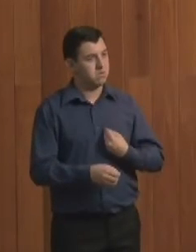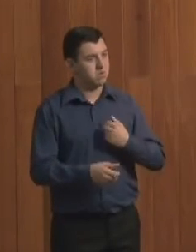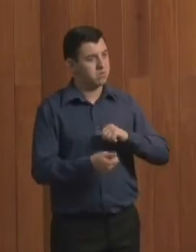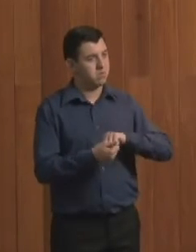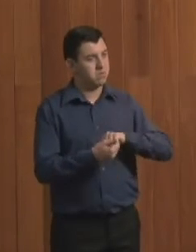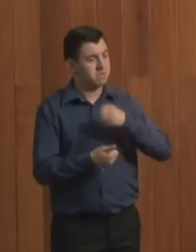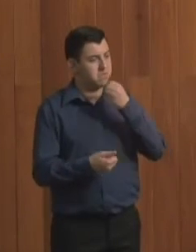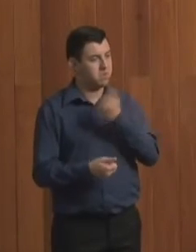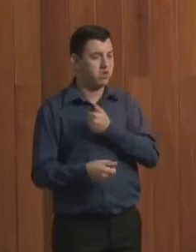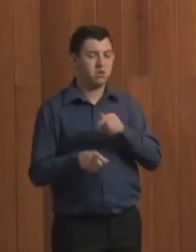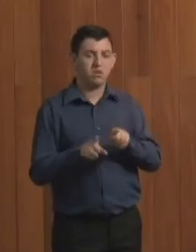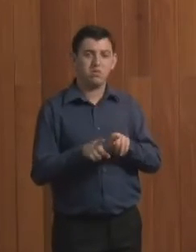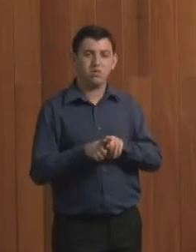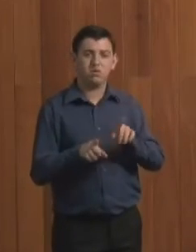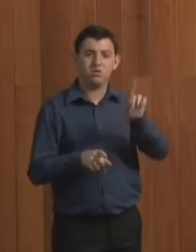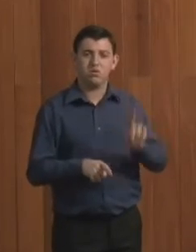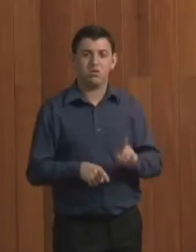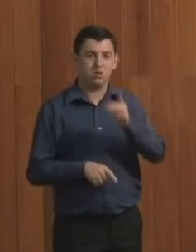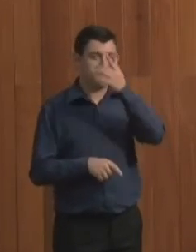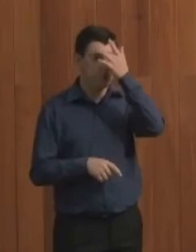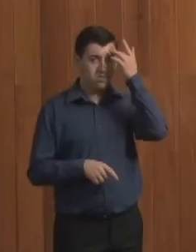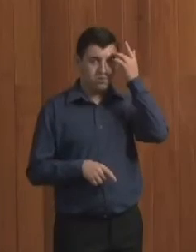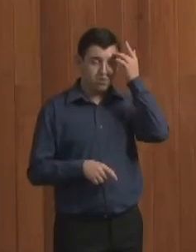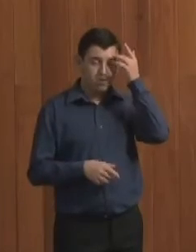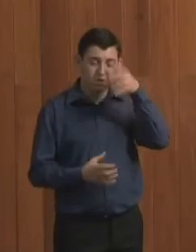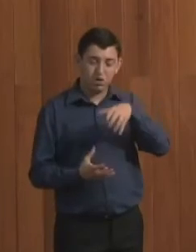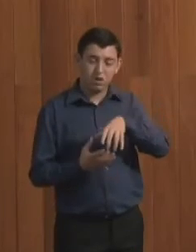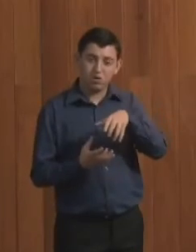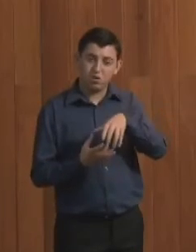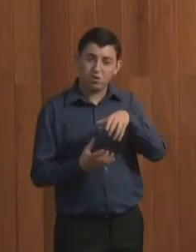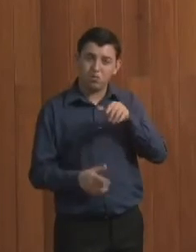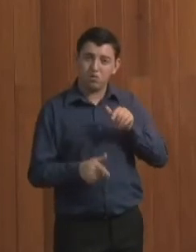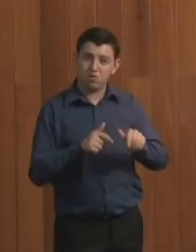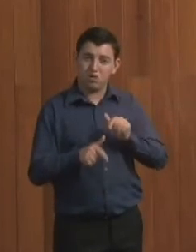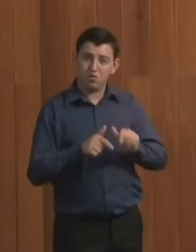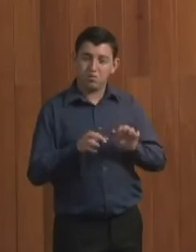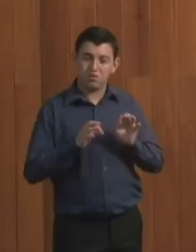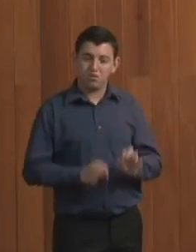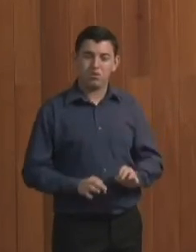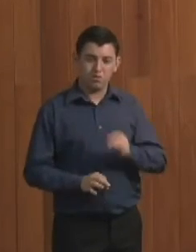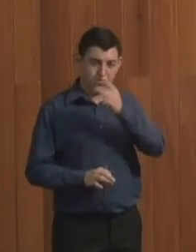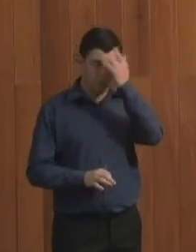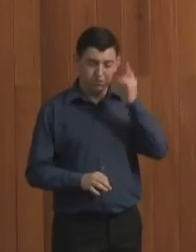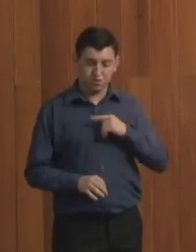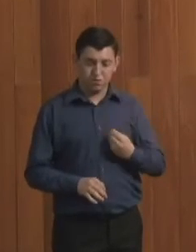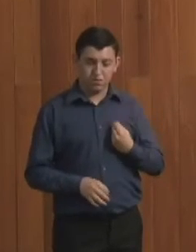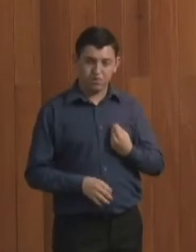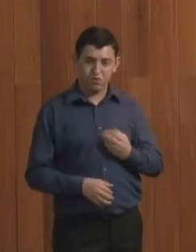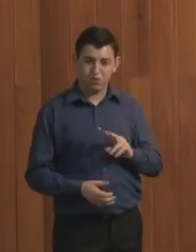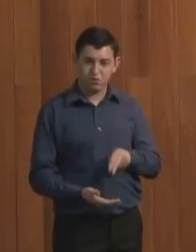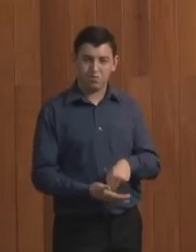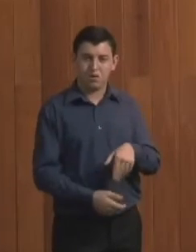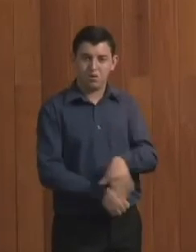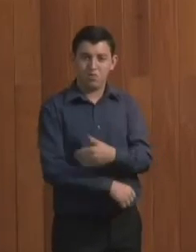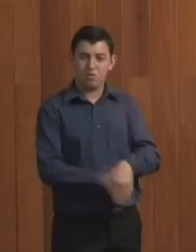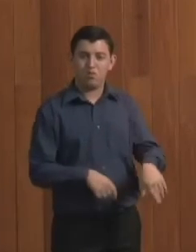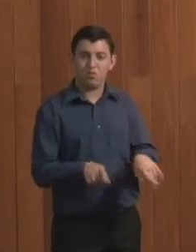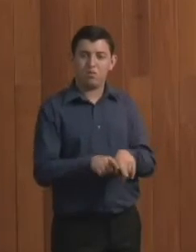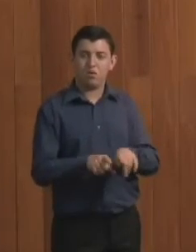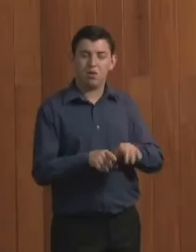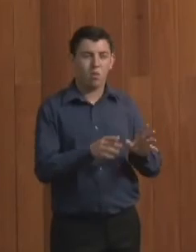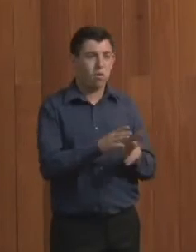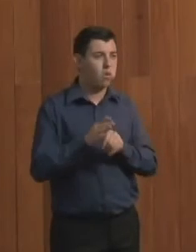pessoa idosa, trabalho digno, pessoas em situação de rua, tráfico de pessoas,